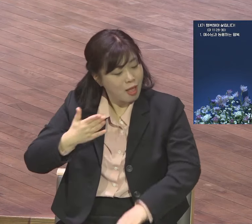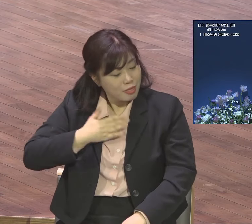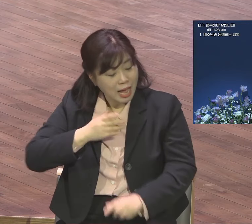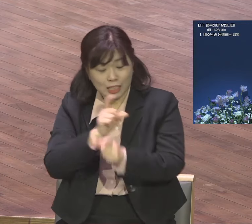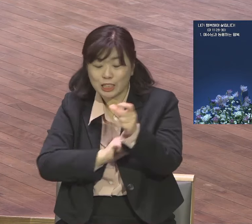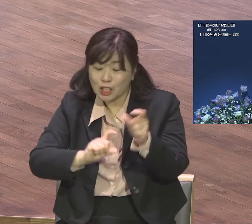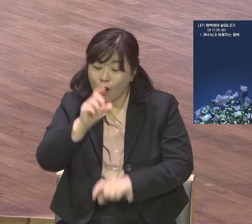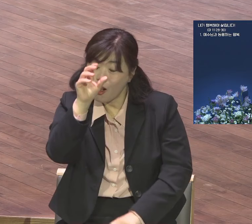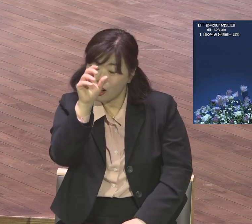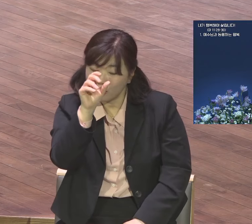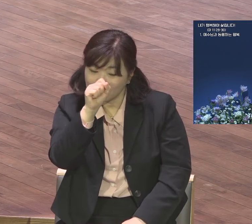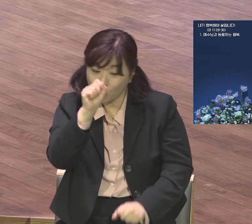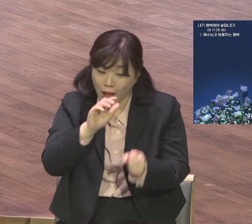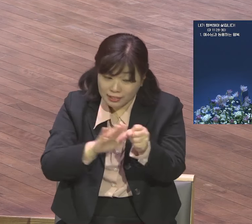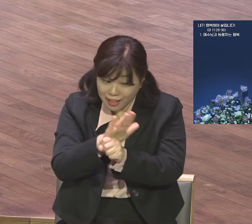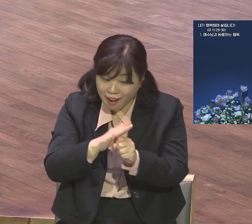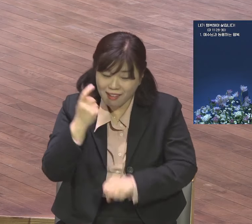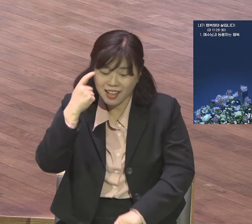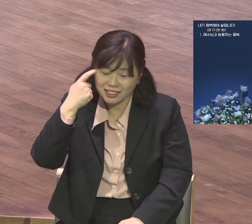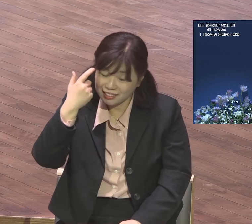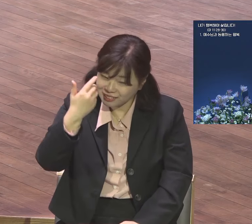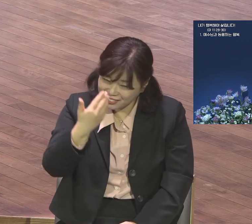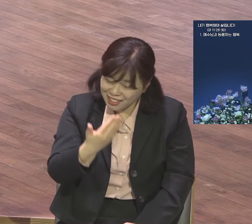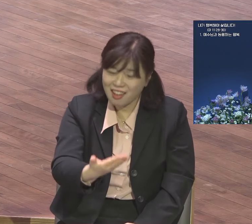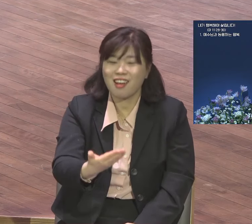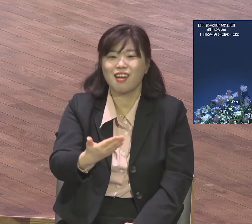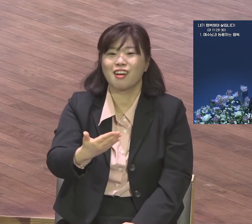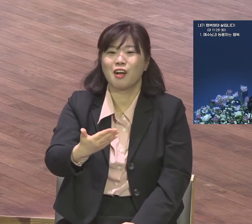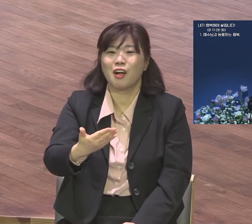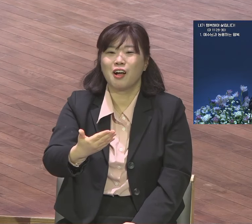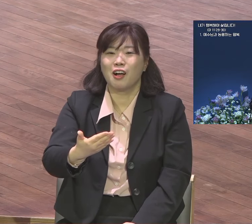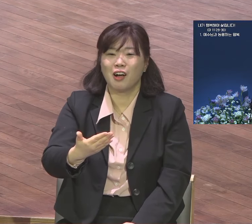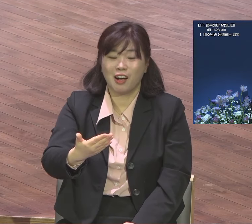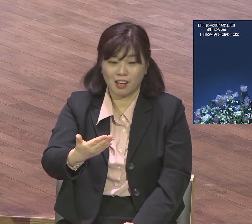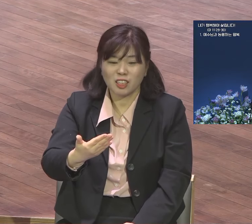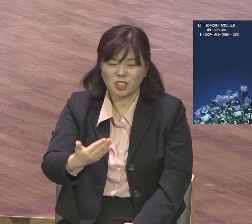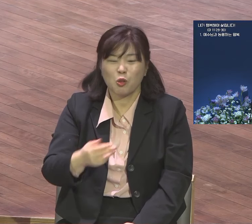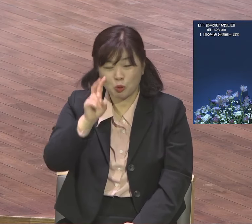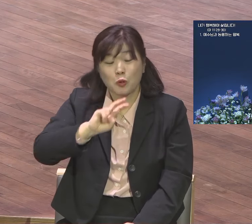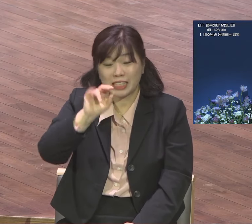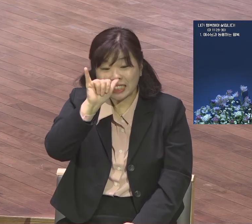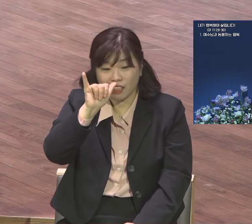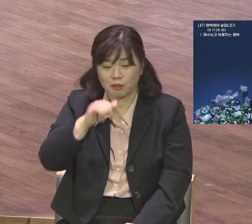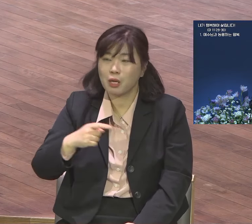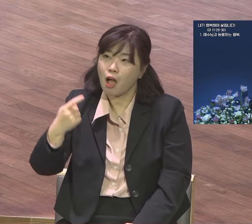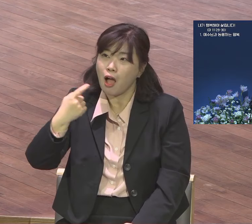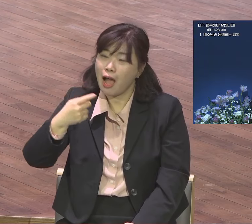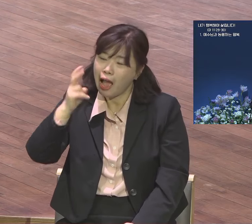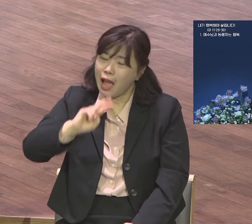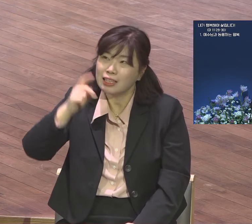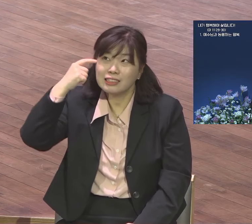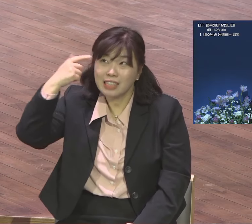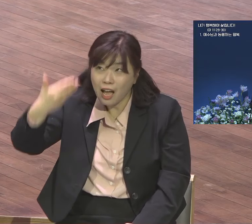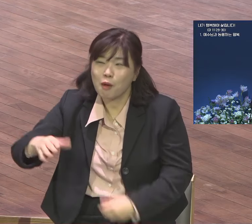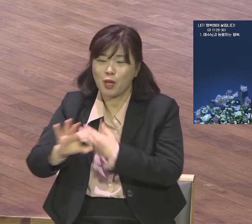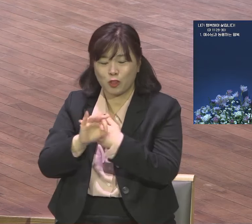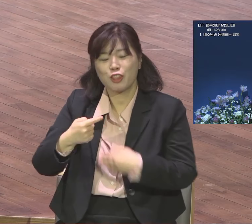나를 더 사랑하느냐? 이렇게 질문을 합니다. 그럼 제가 이렇게 답을 하죠.